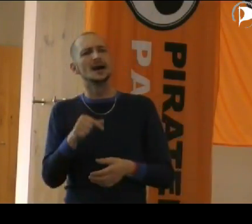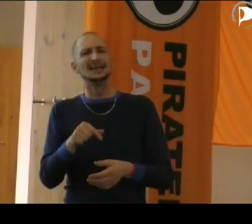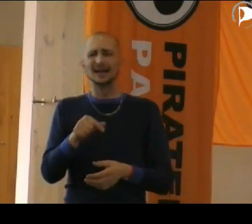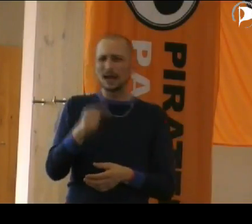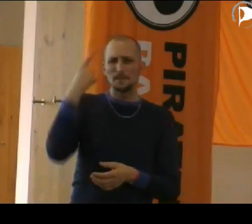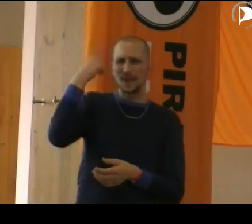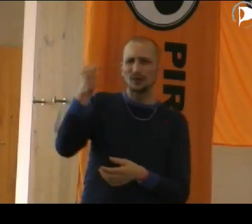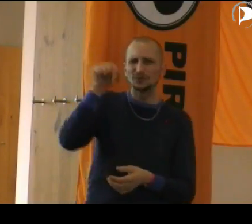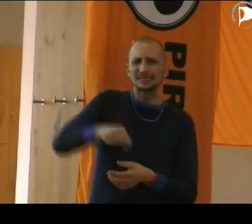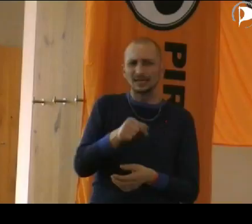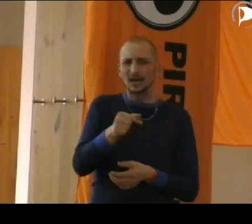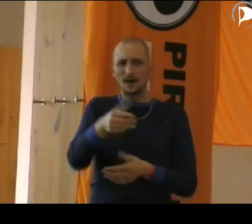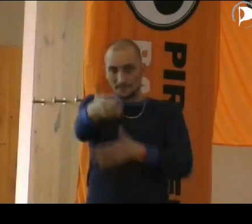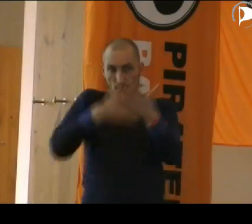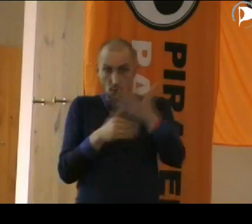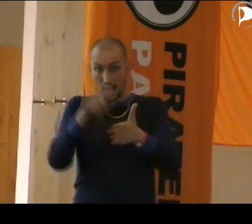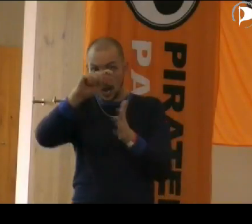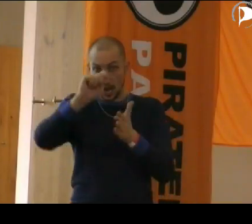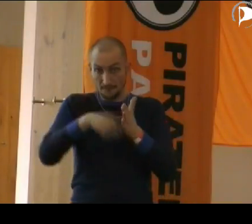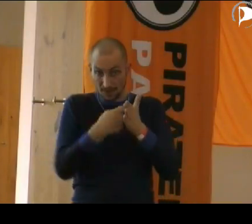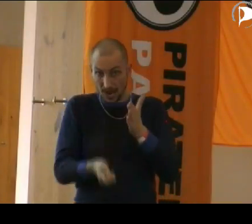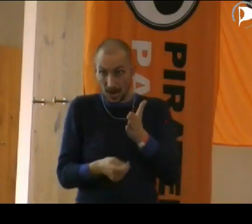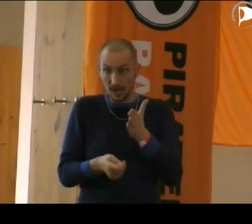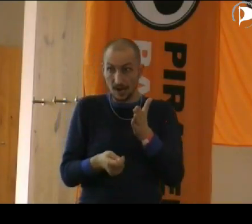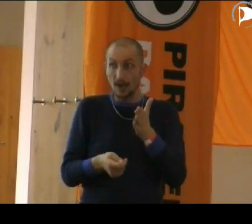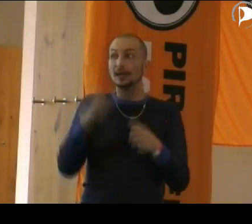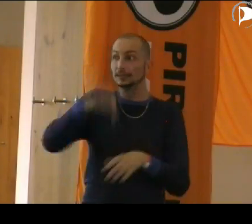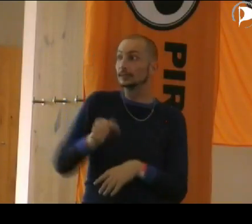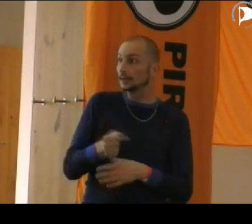wenn nicht sogar fragen